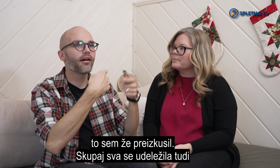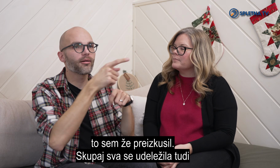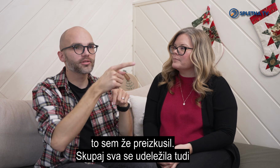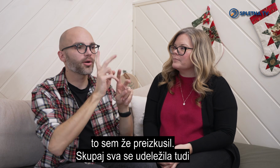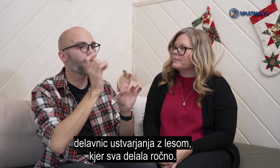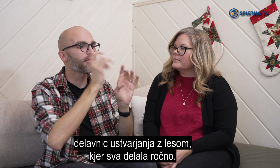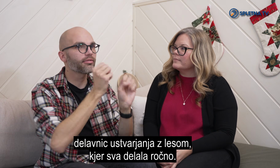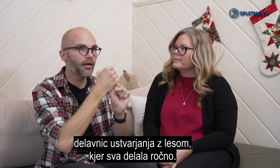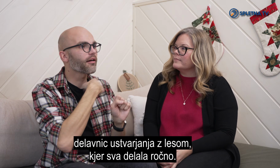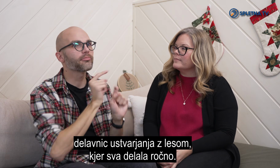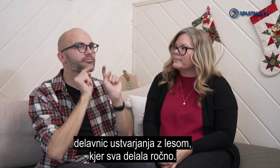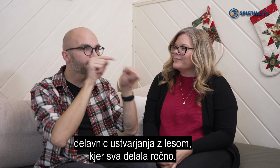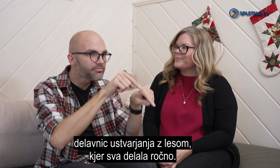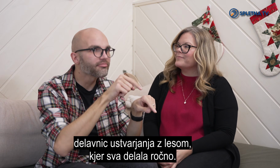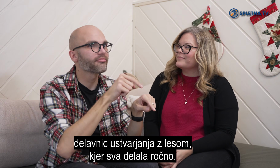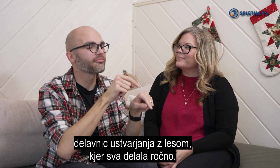tudi delavnic ustvarjanja z lesom, kjer sva